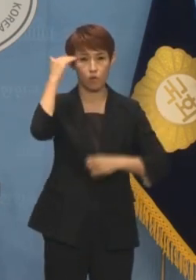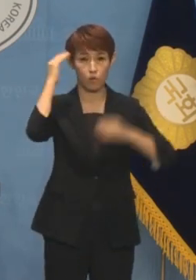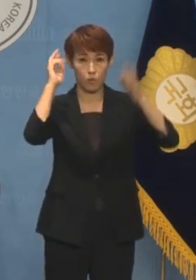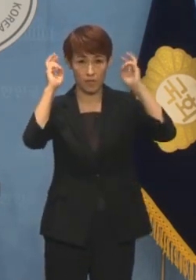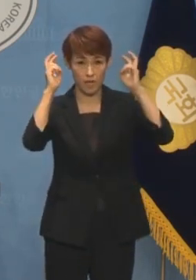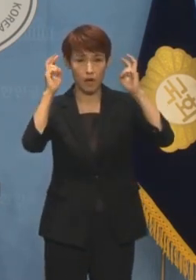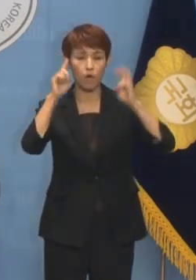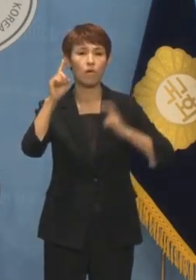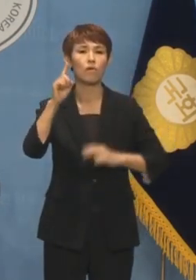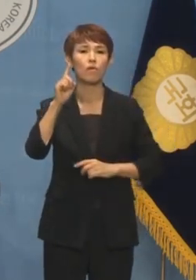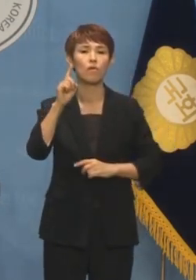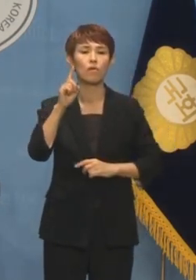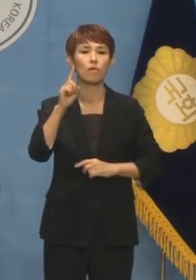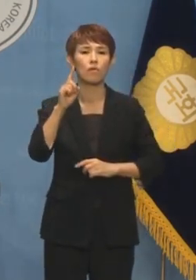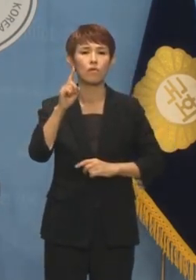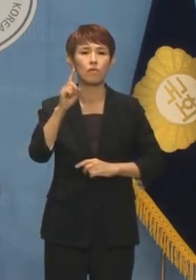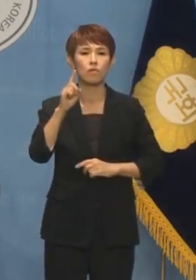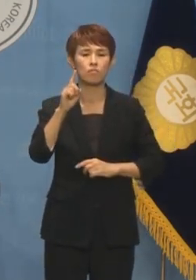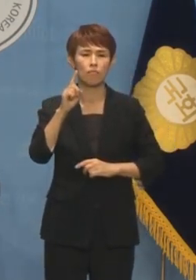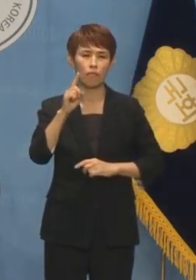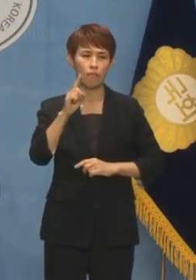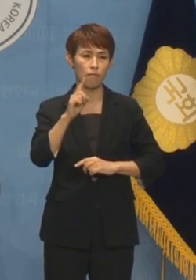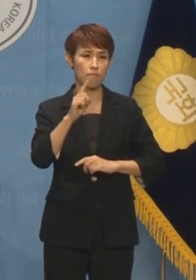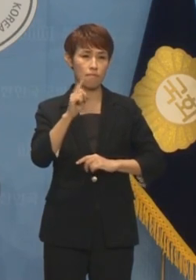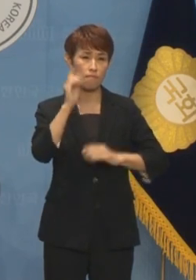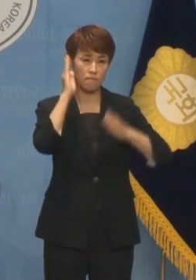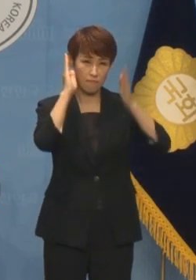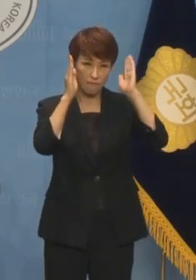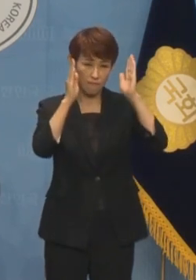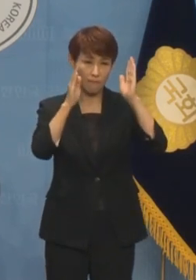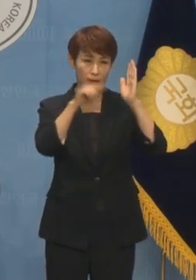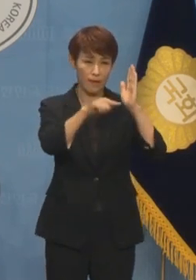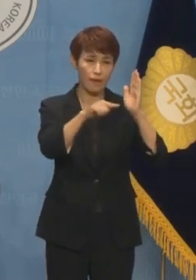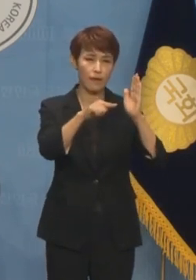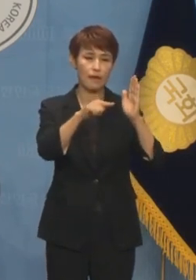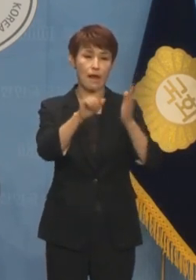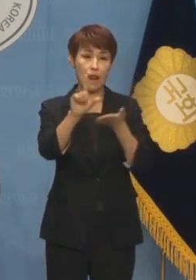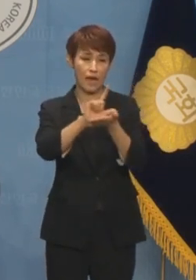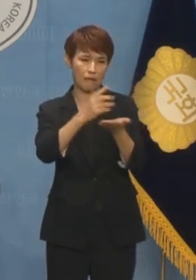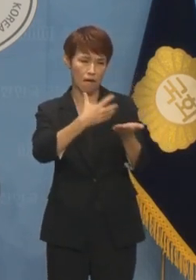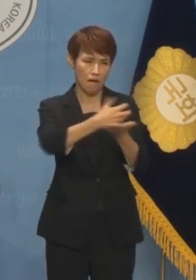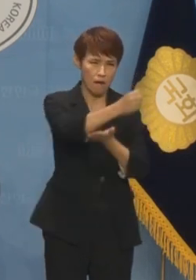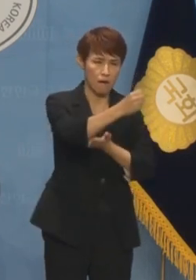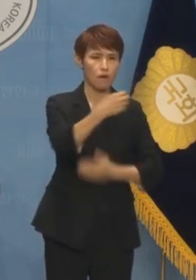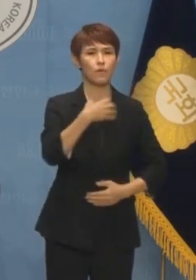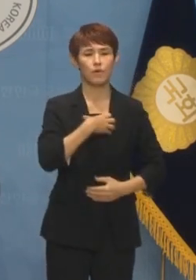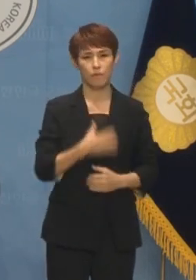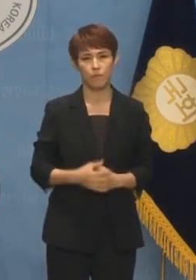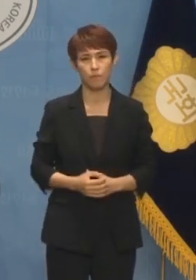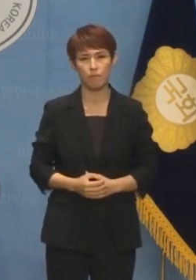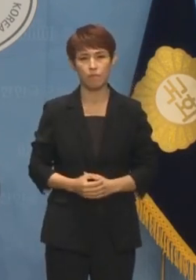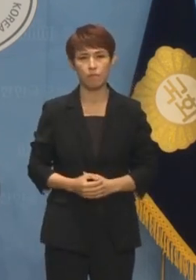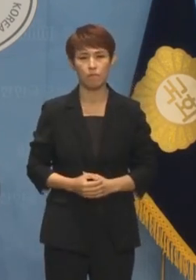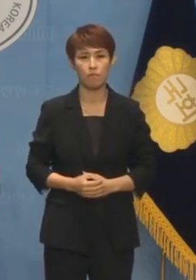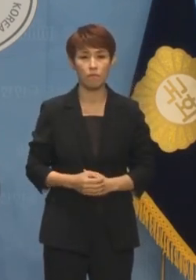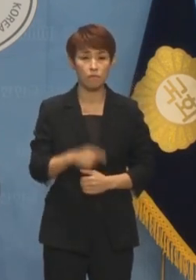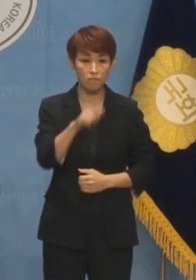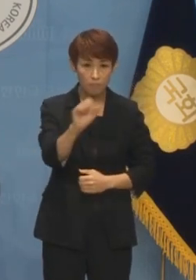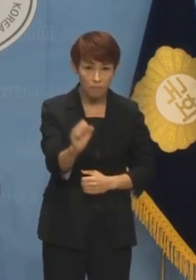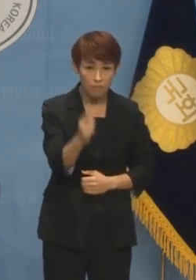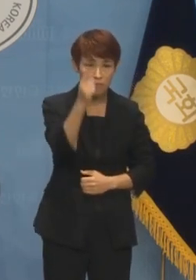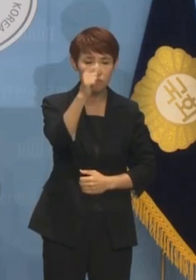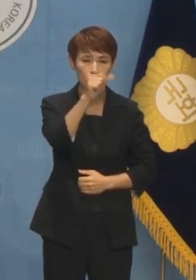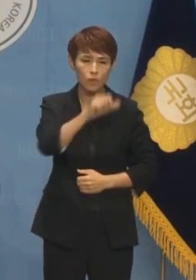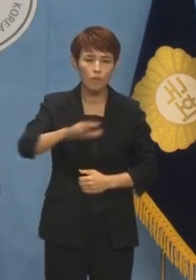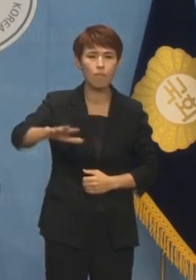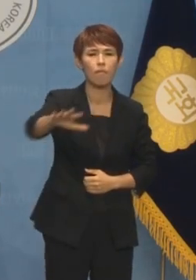기업이 일본에 넘어가게 생겼습니다. 태국을 비롯한 동남아 지역에 대한 사업 영향력까지